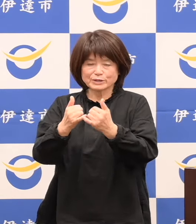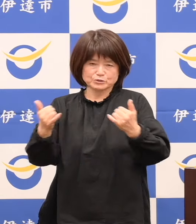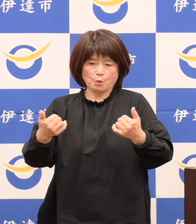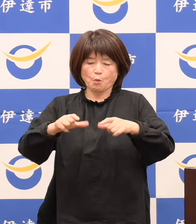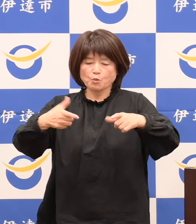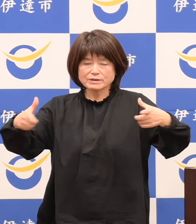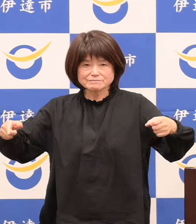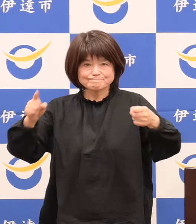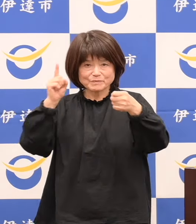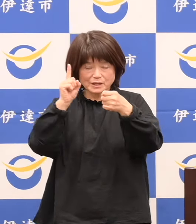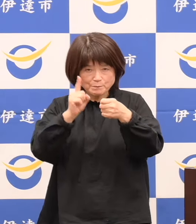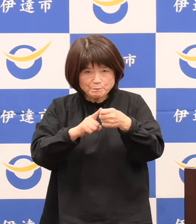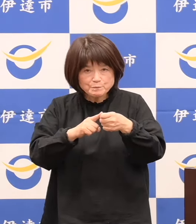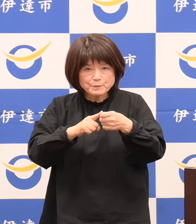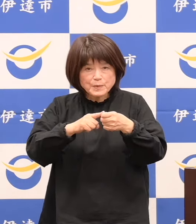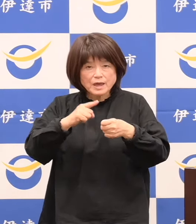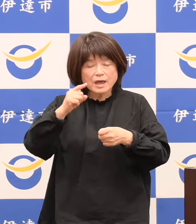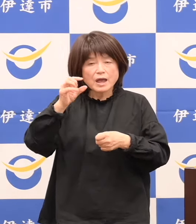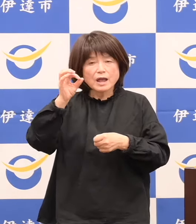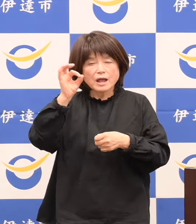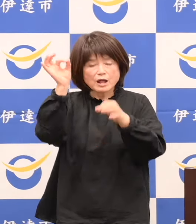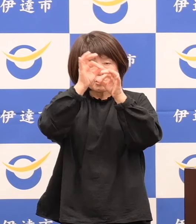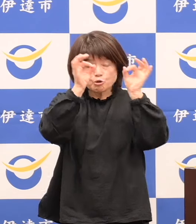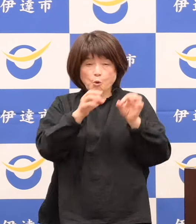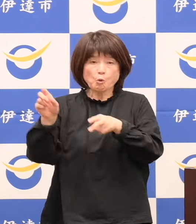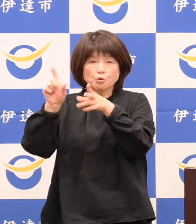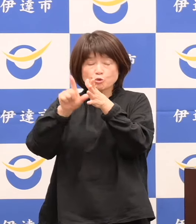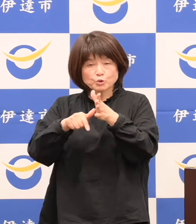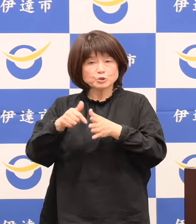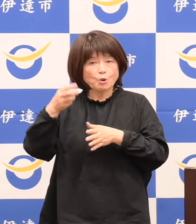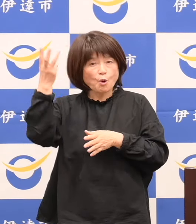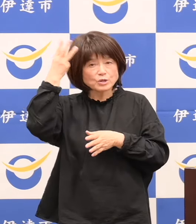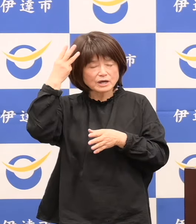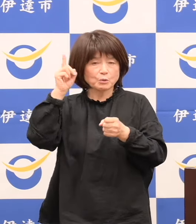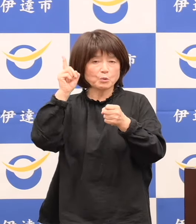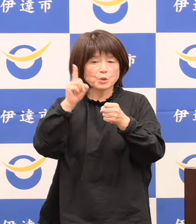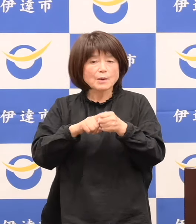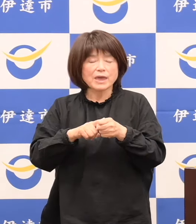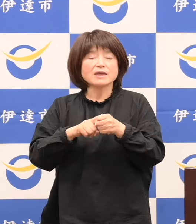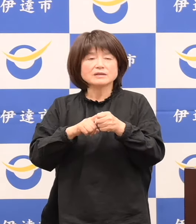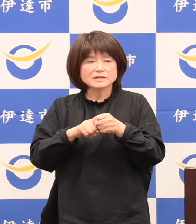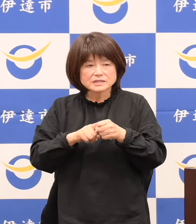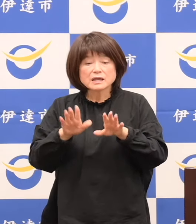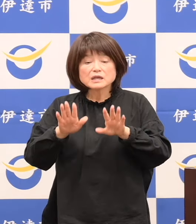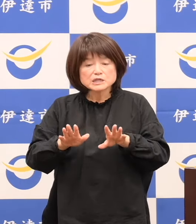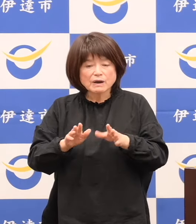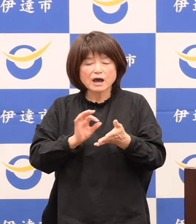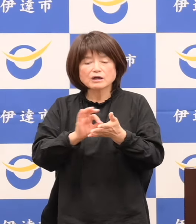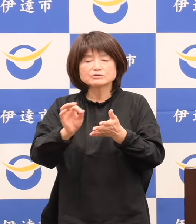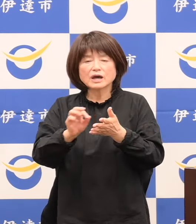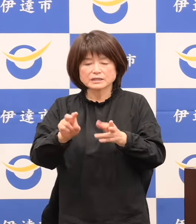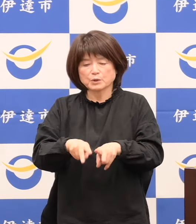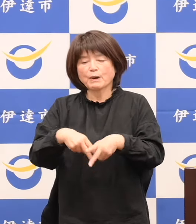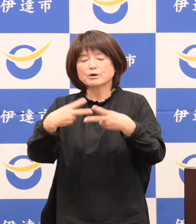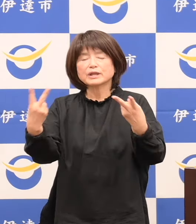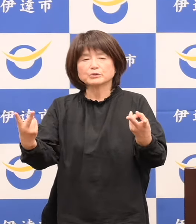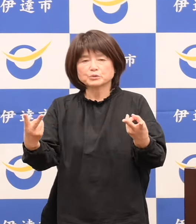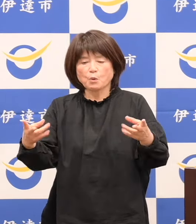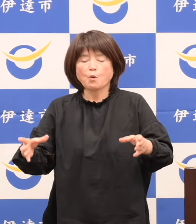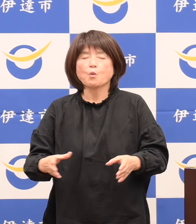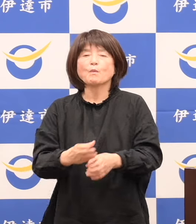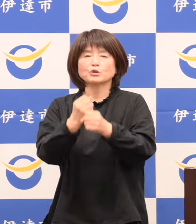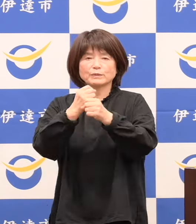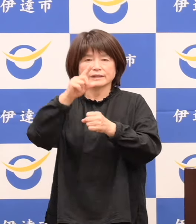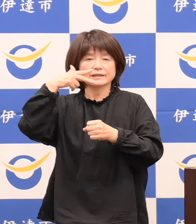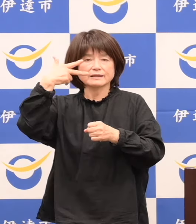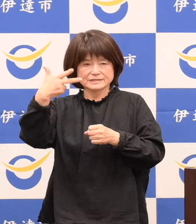なげるため、旅行者目線を取り入れ、現在使用しております観光パンフレットを集約した伊達市総合